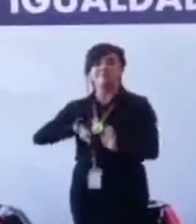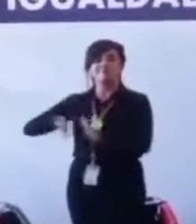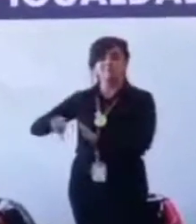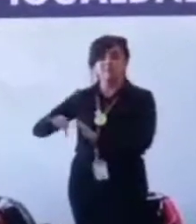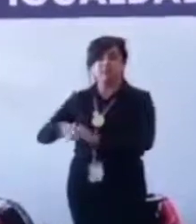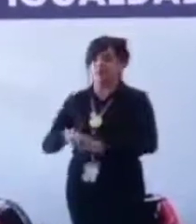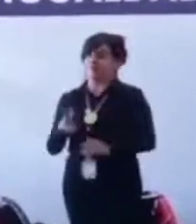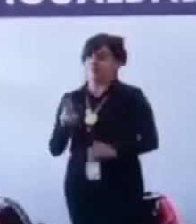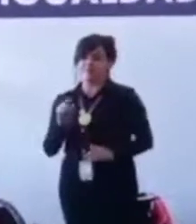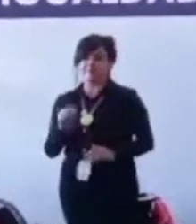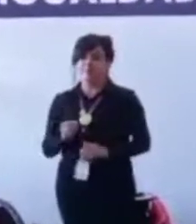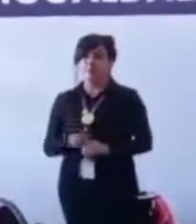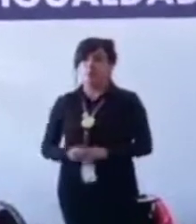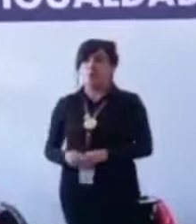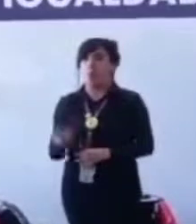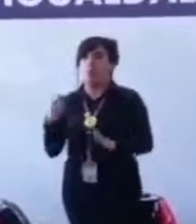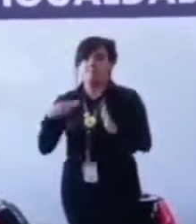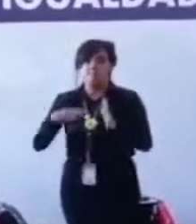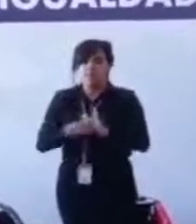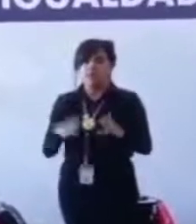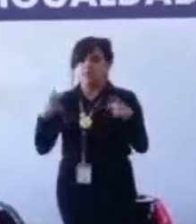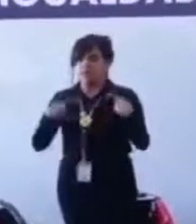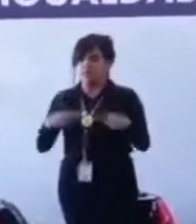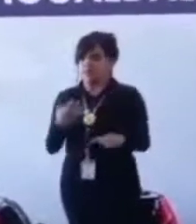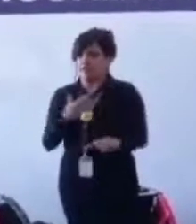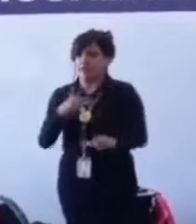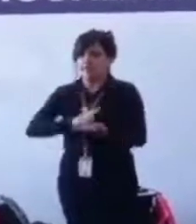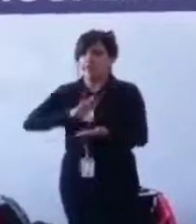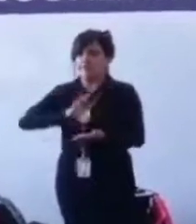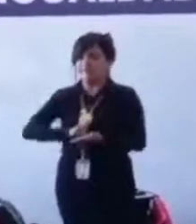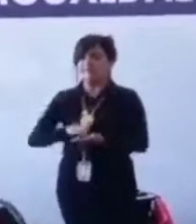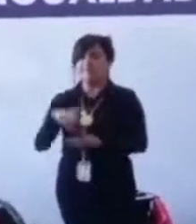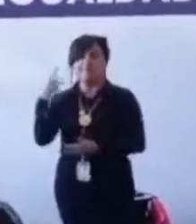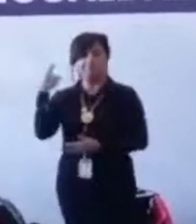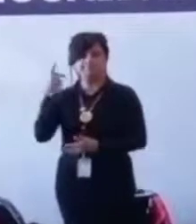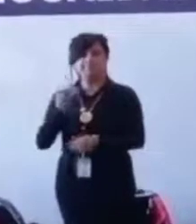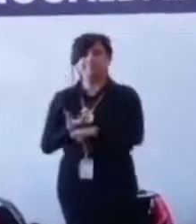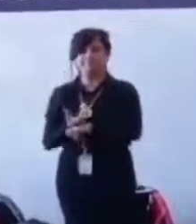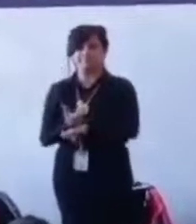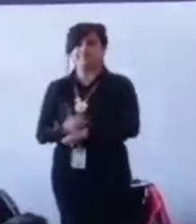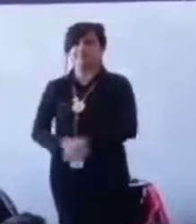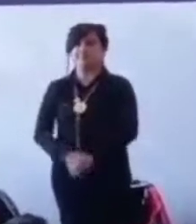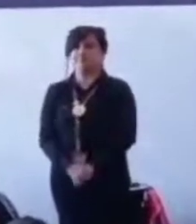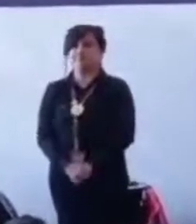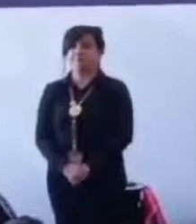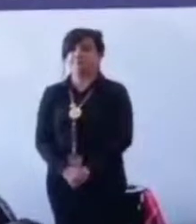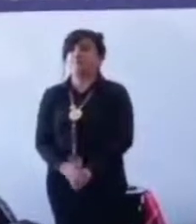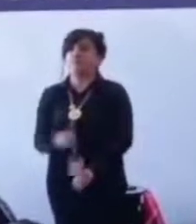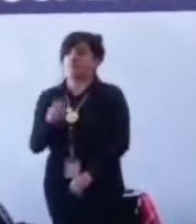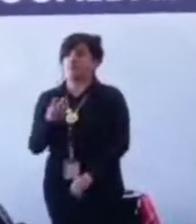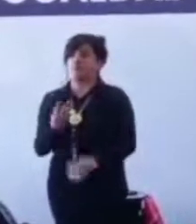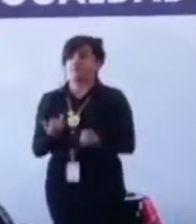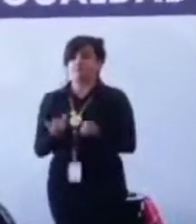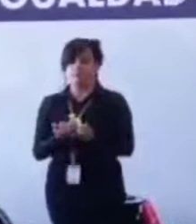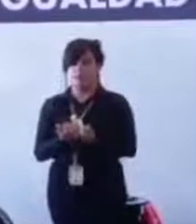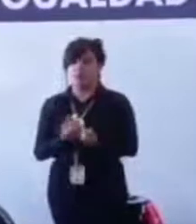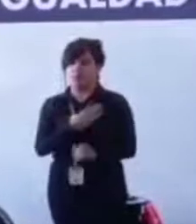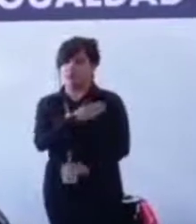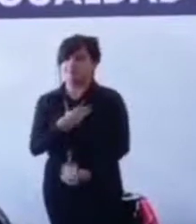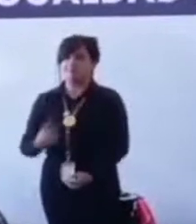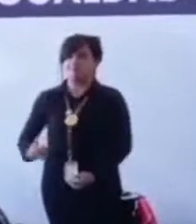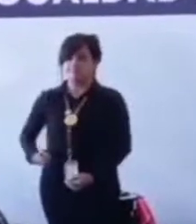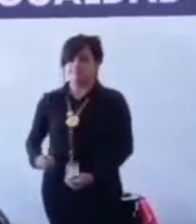las personas con algún tipo de discapacidad en todo Puebla y por supuesto también en nuestro